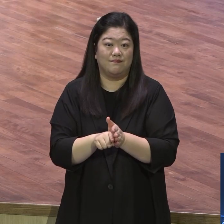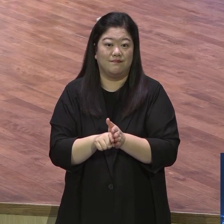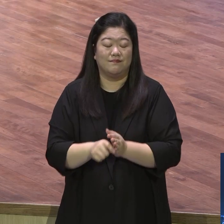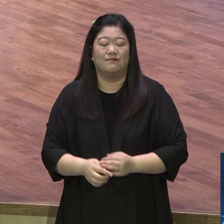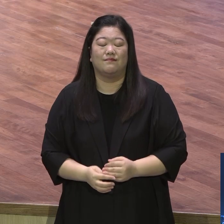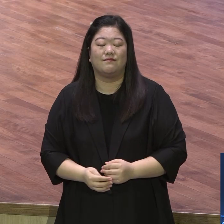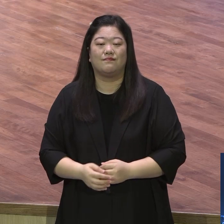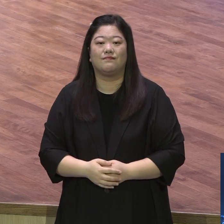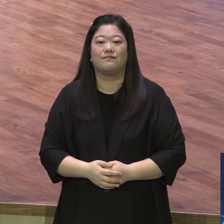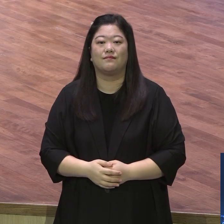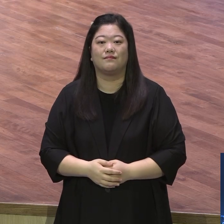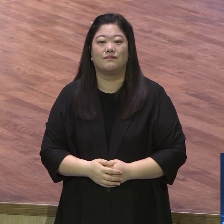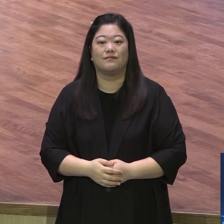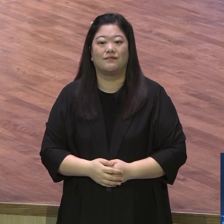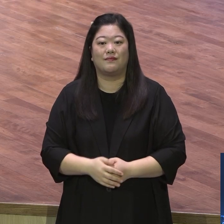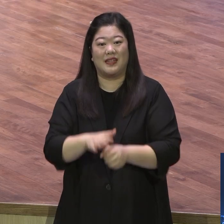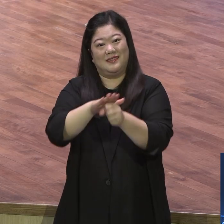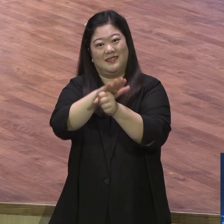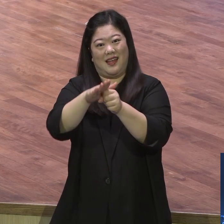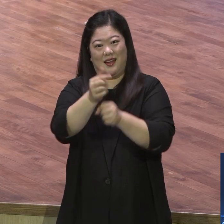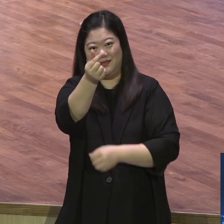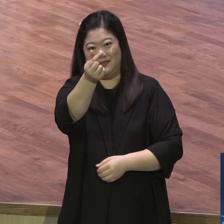여러분 사랑합니다